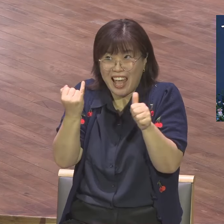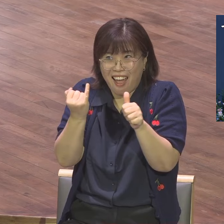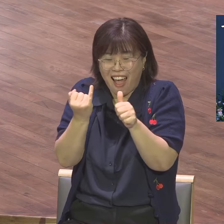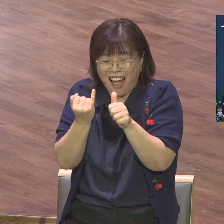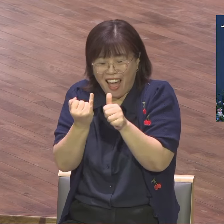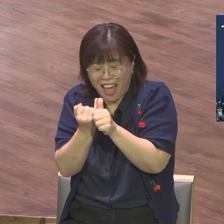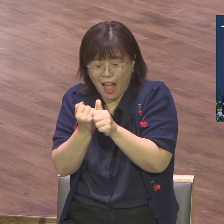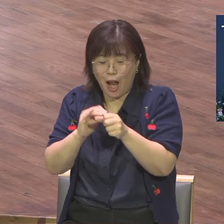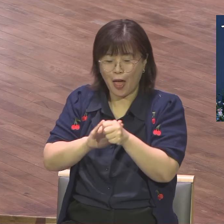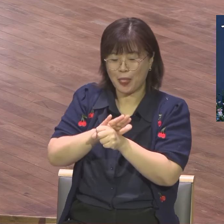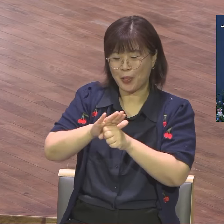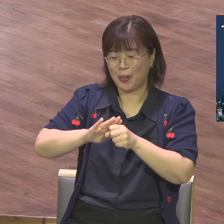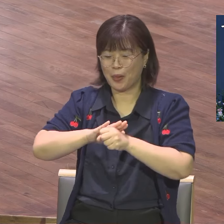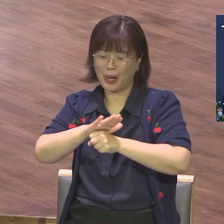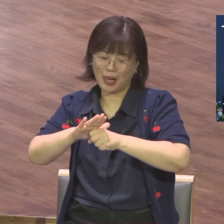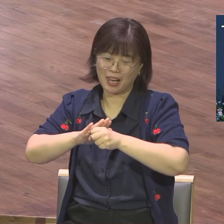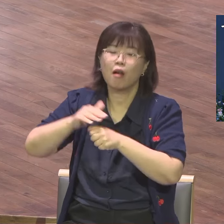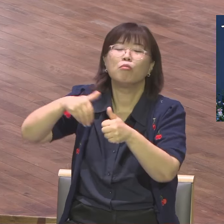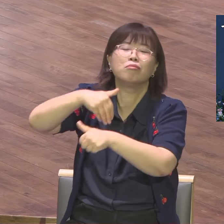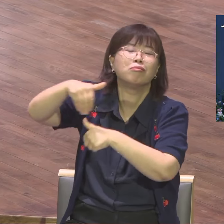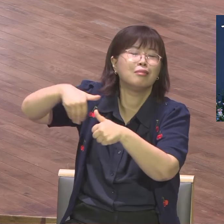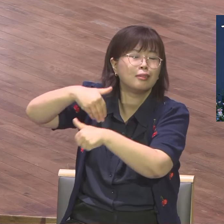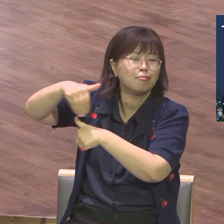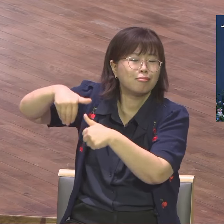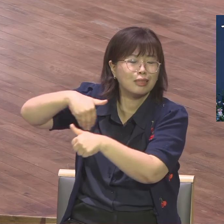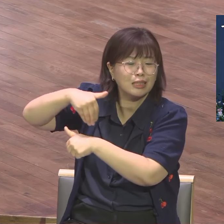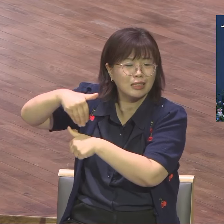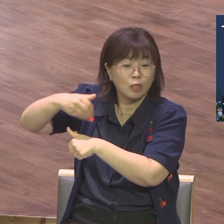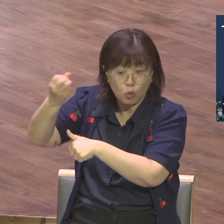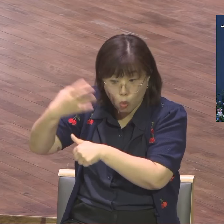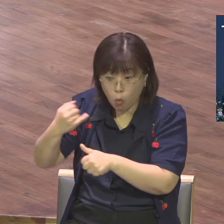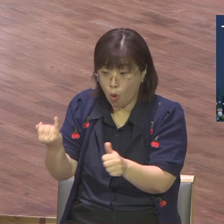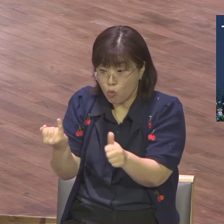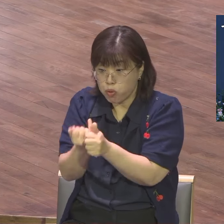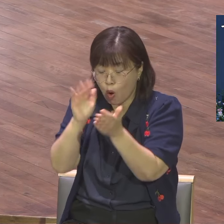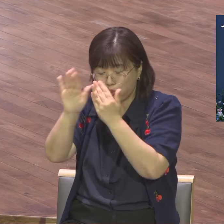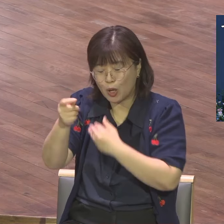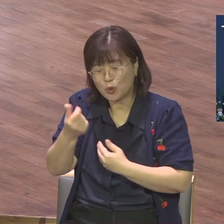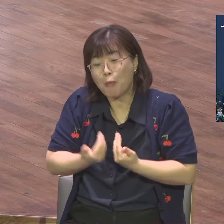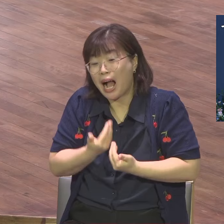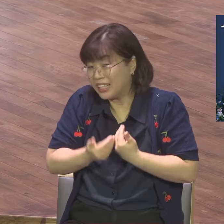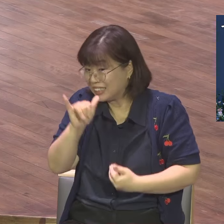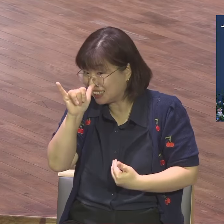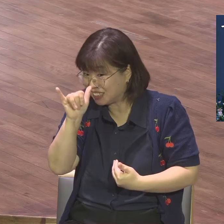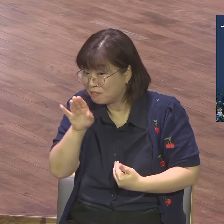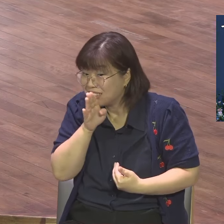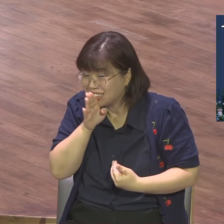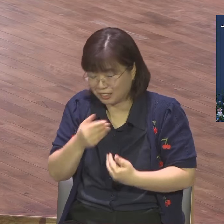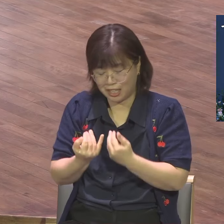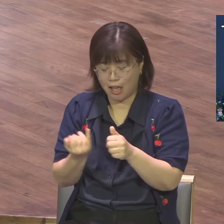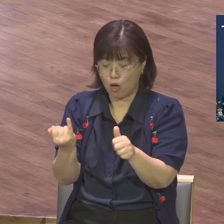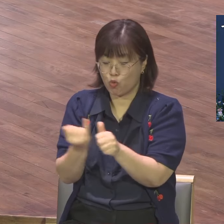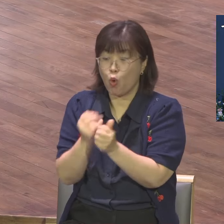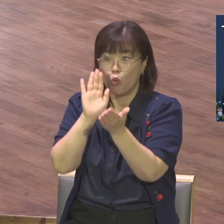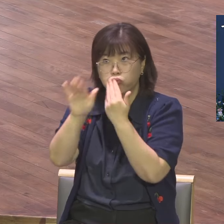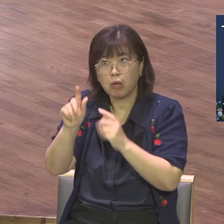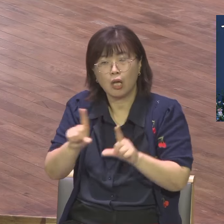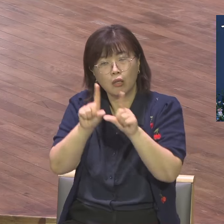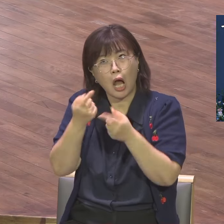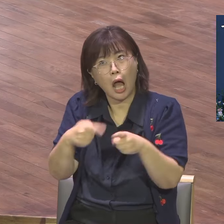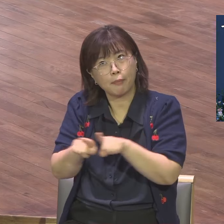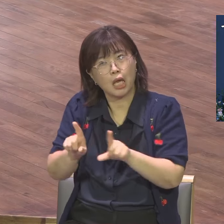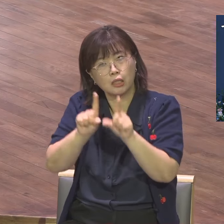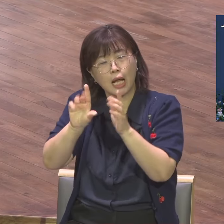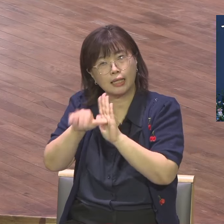결혼한 신혼초가 두 사람이 겪는 일시적인 갈등, 그래서 더욱 성숙한 사랑으로 성화되고